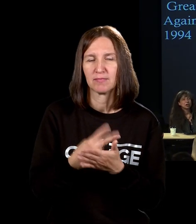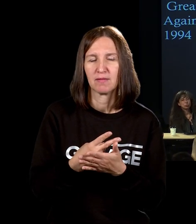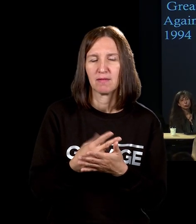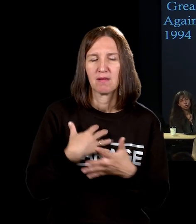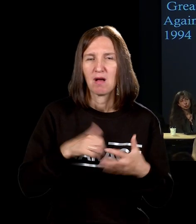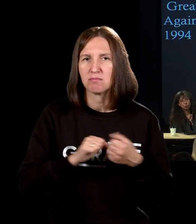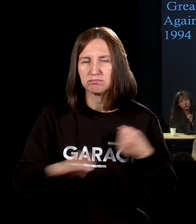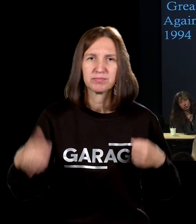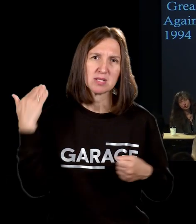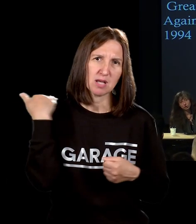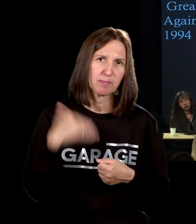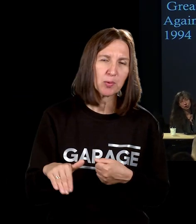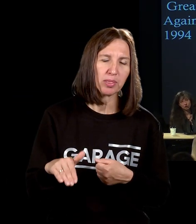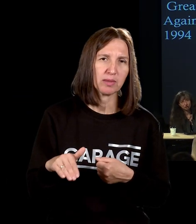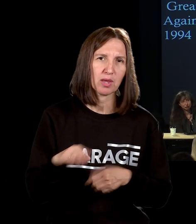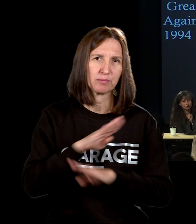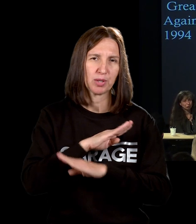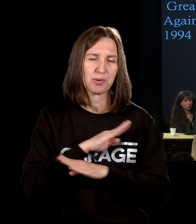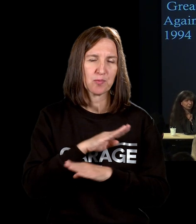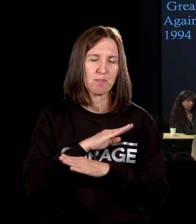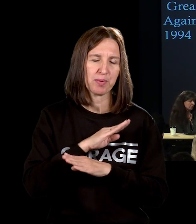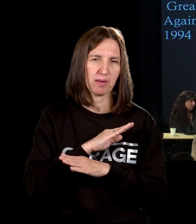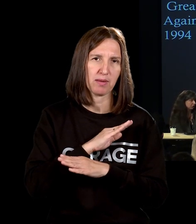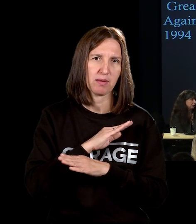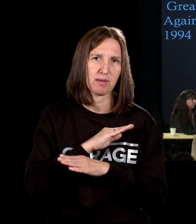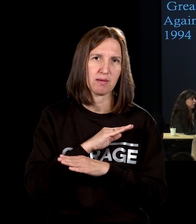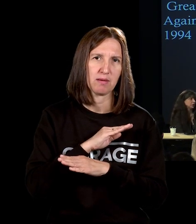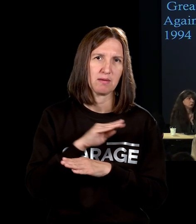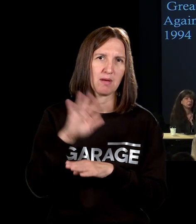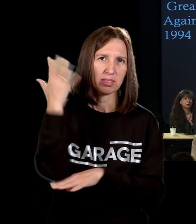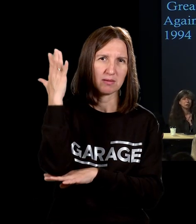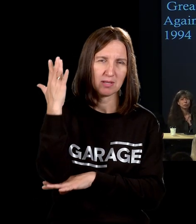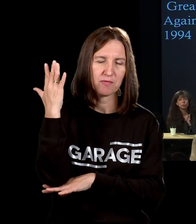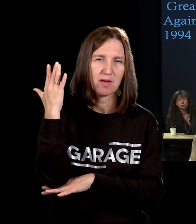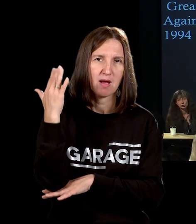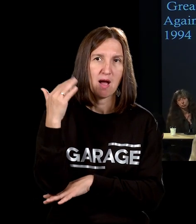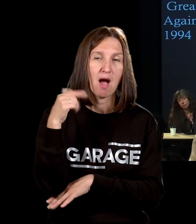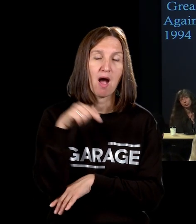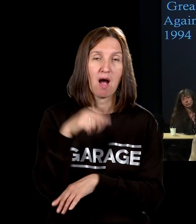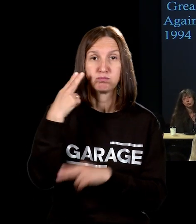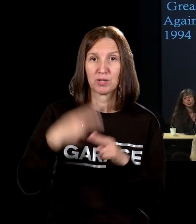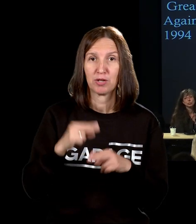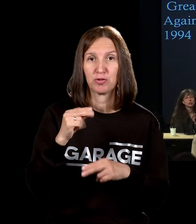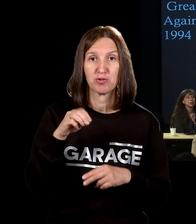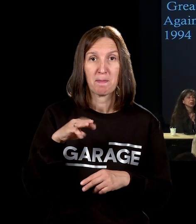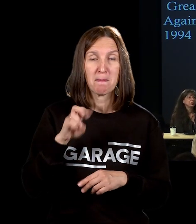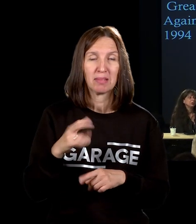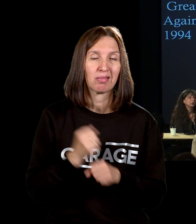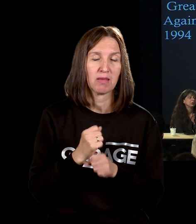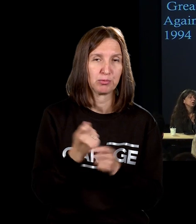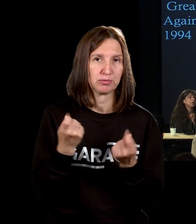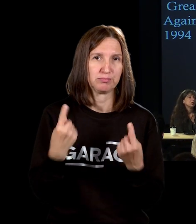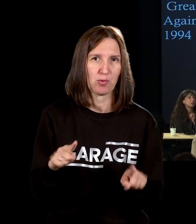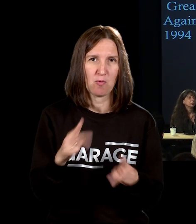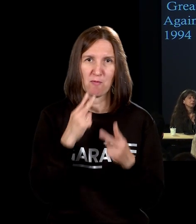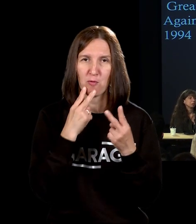растерзанные и оскопленные трупы, висящие на дереве, которые братья Чепманы делают абсолютно в новой, как бы в другом формате. Они